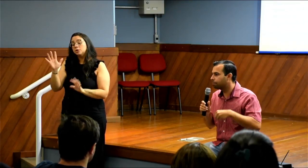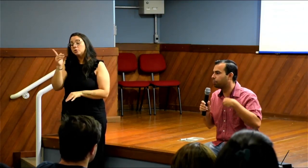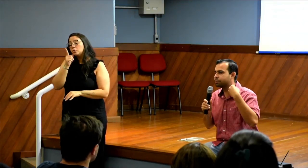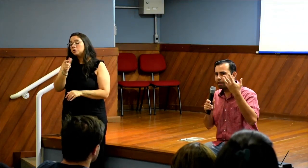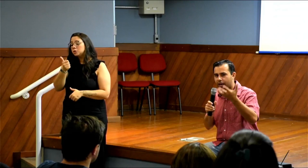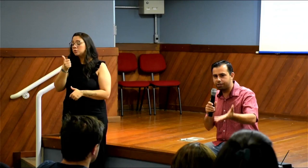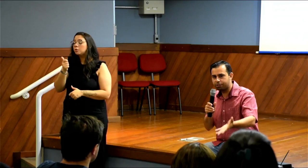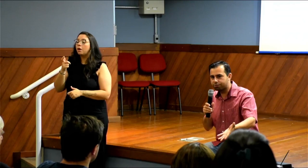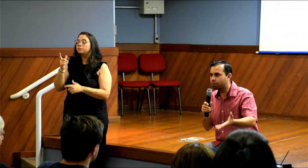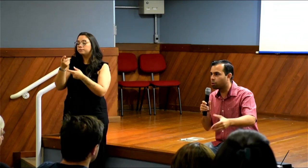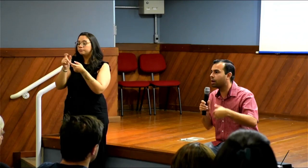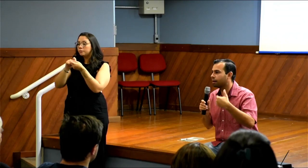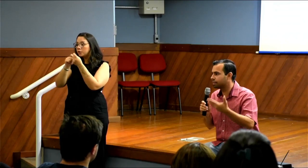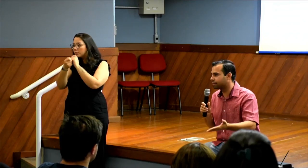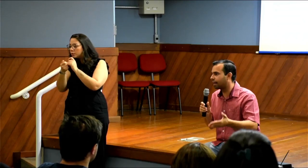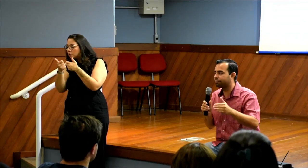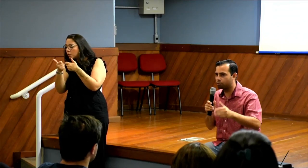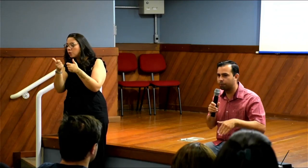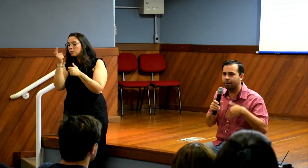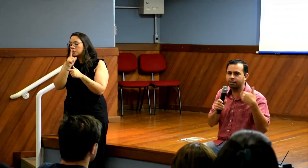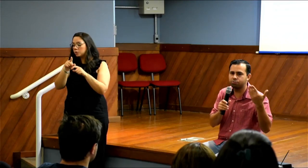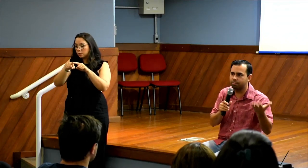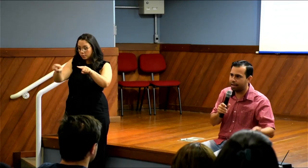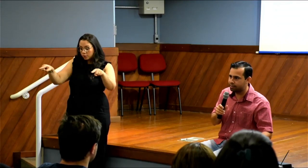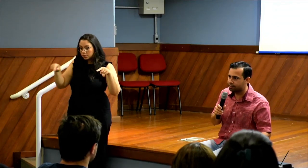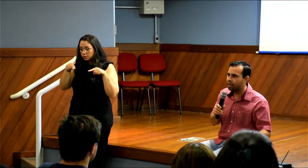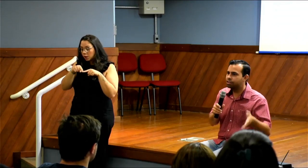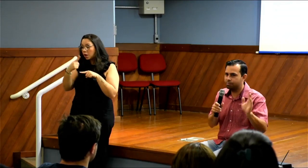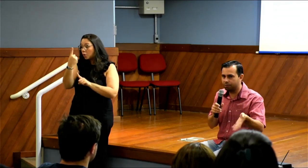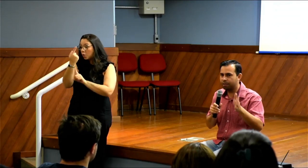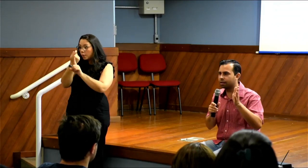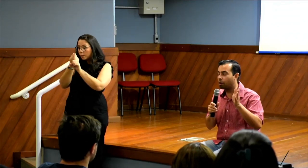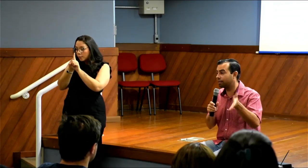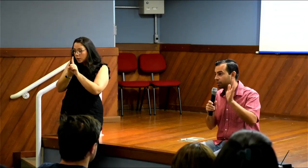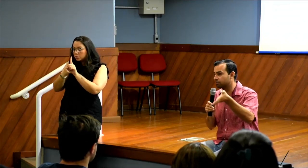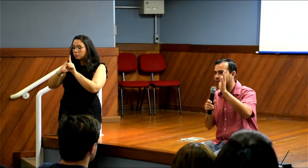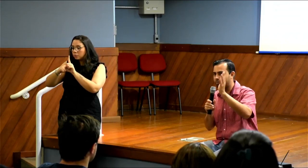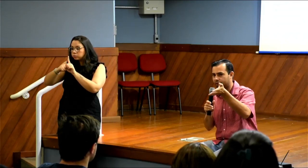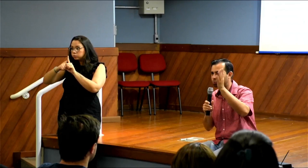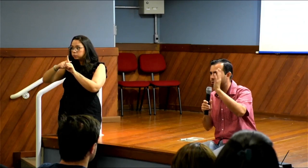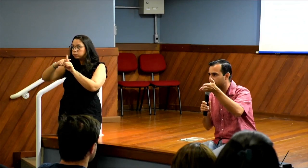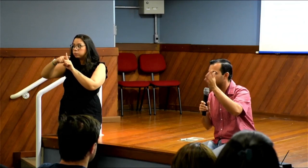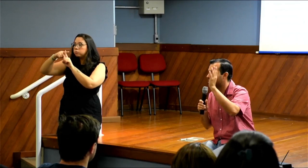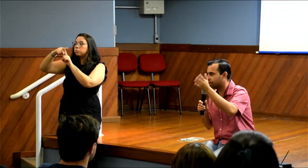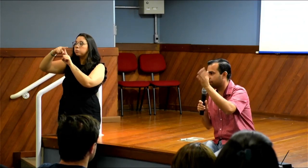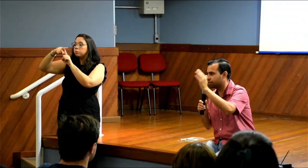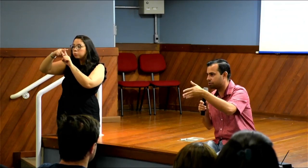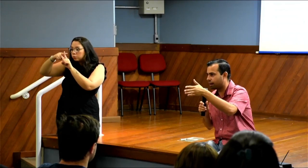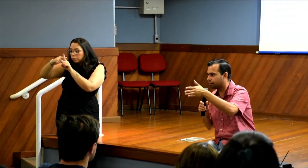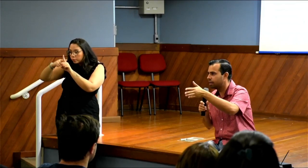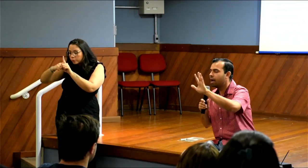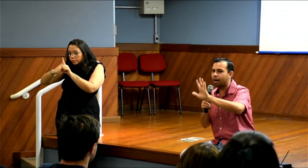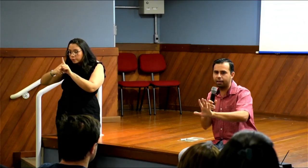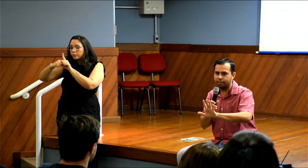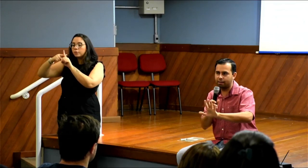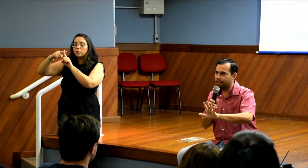aí depois a gente conseguiu colocar numa sala, ela ficou por mais 1 mês, aumentando a temperatura que estava na área de